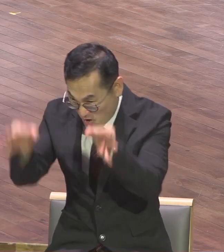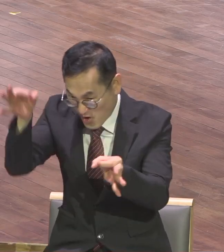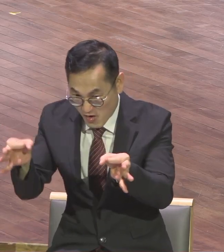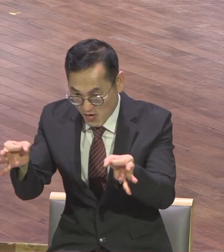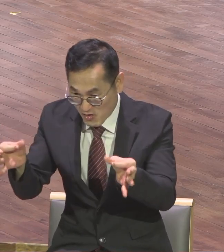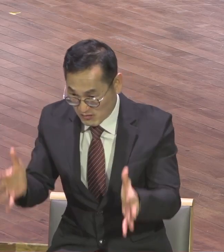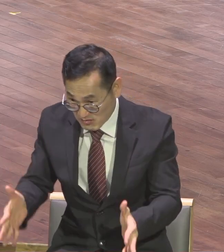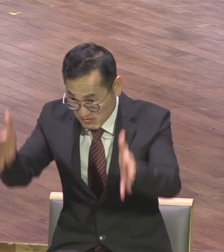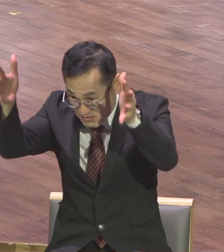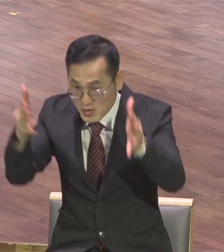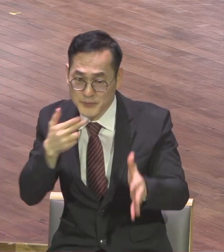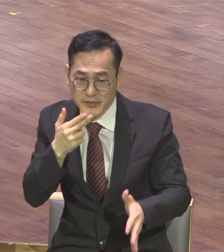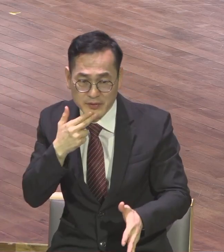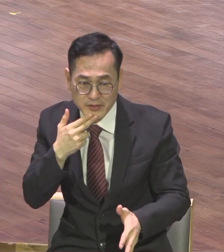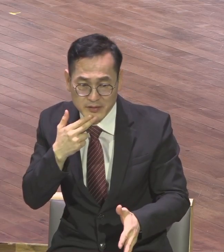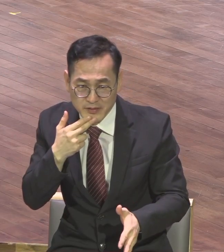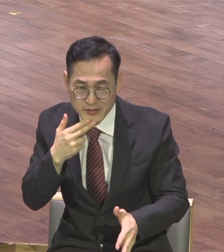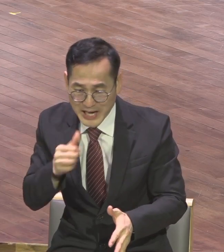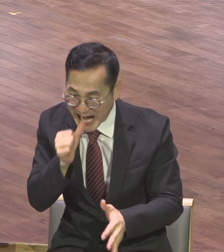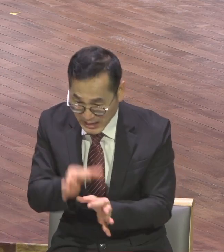뭐예요? 순살 치킨.